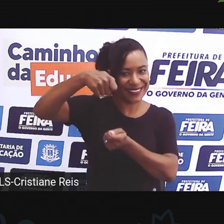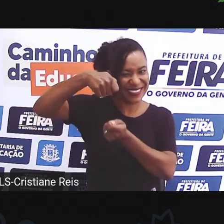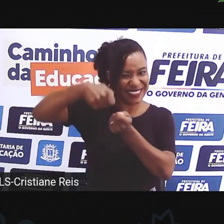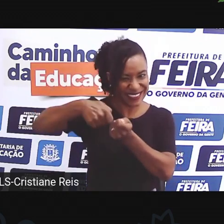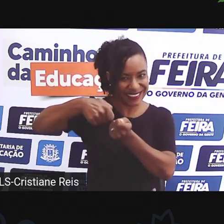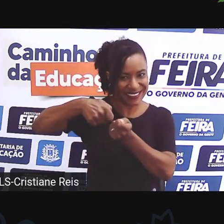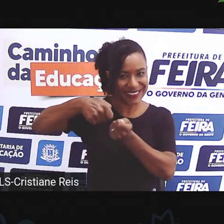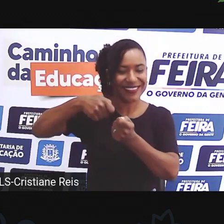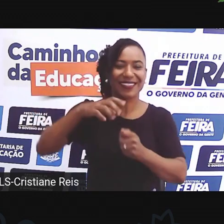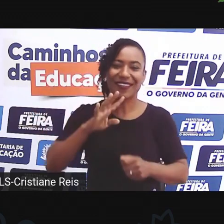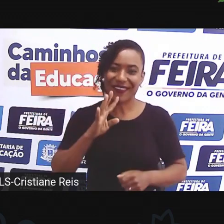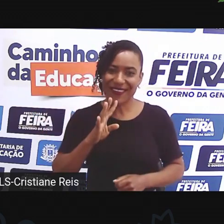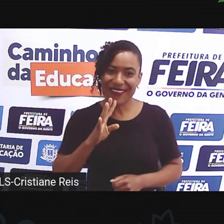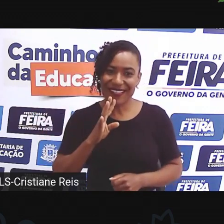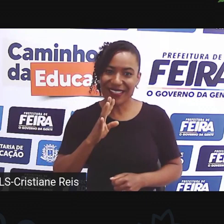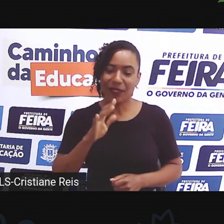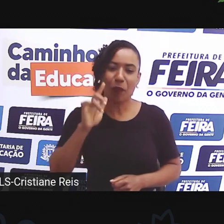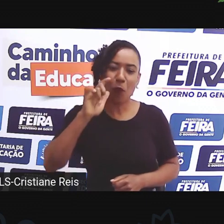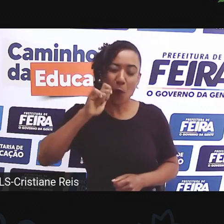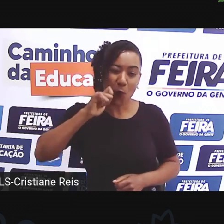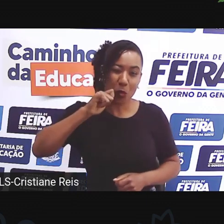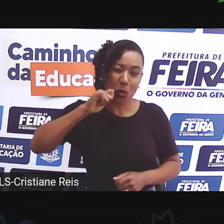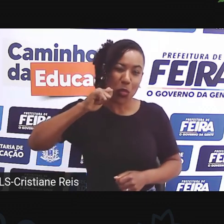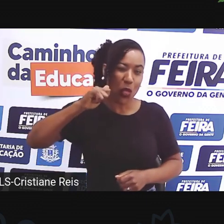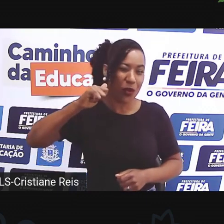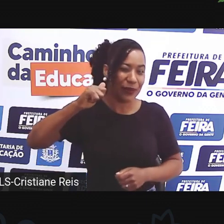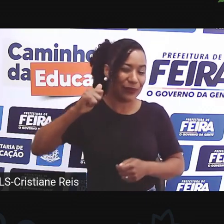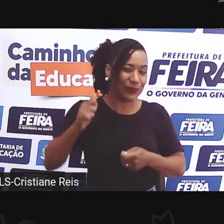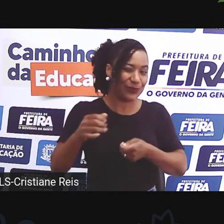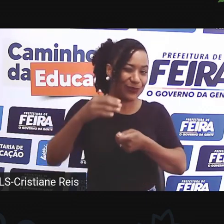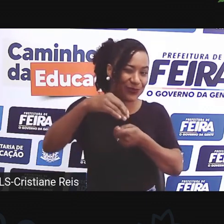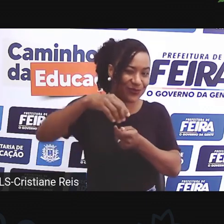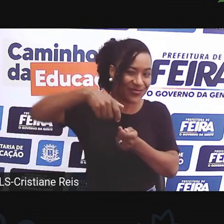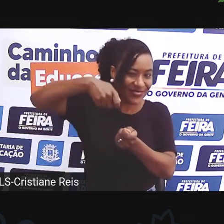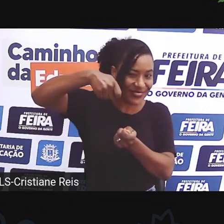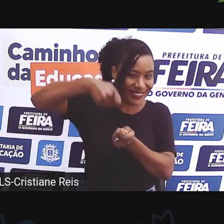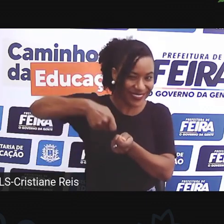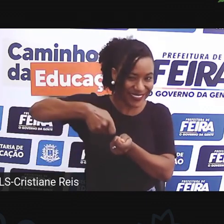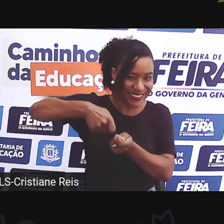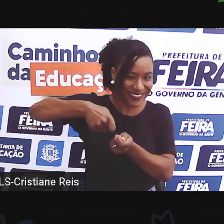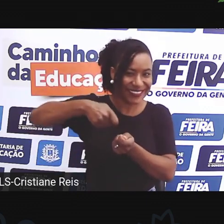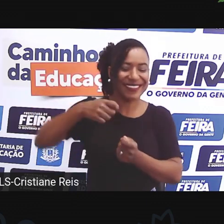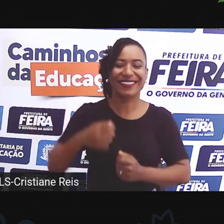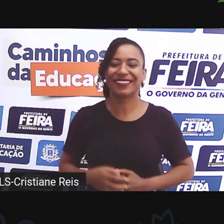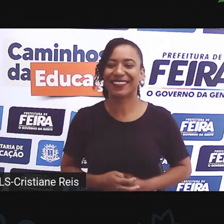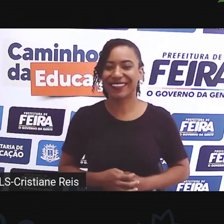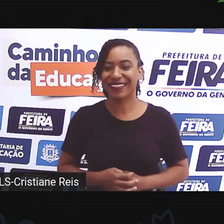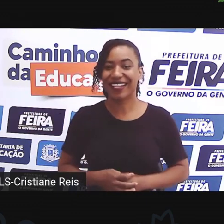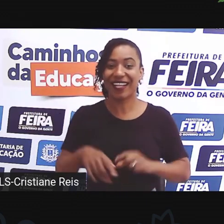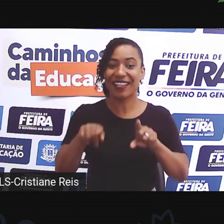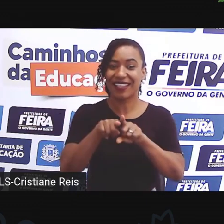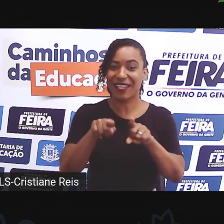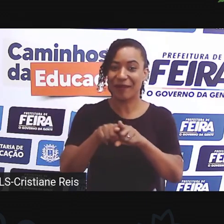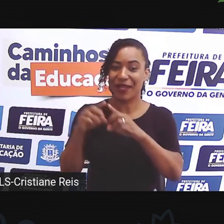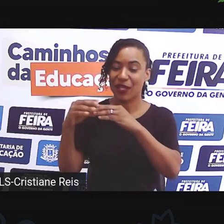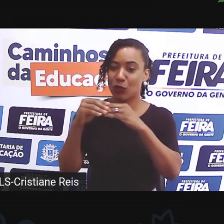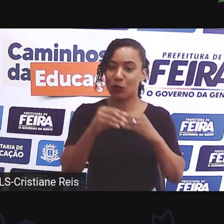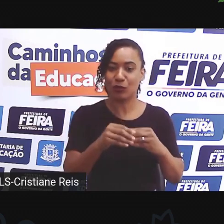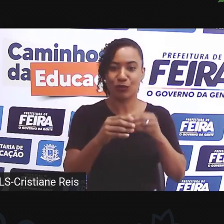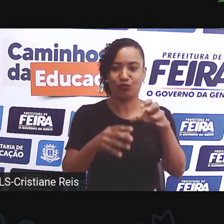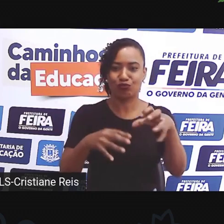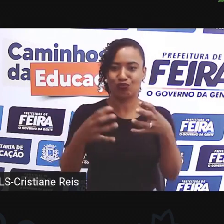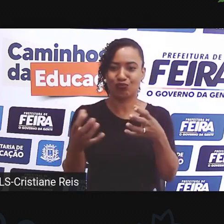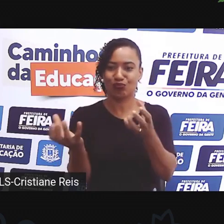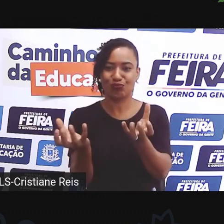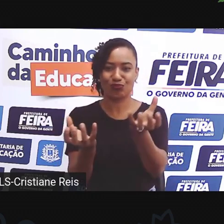Conhece o espremedor de limão? Esse que a gente usa para espremer limão. E eu trouxe também várias vasilhas